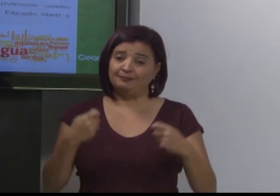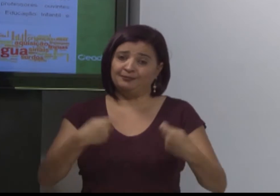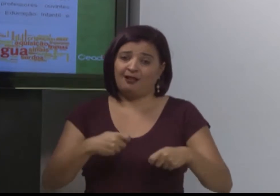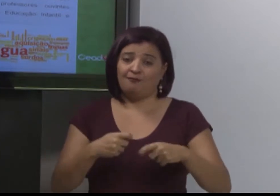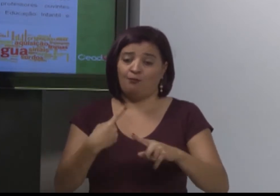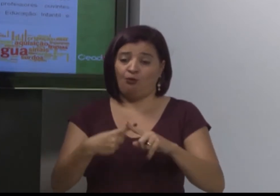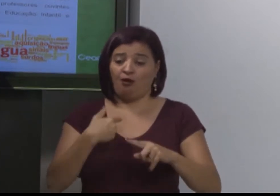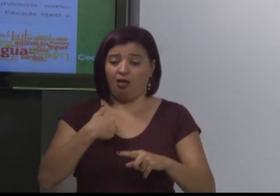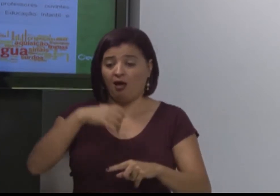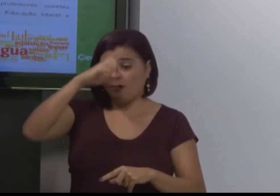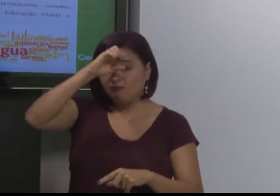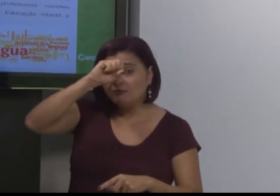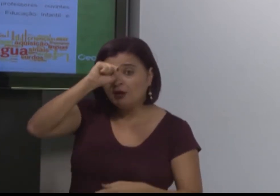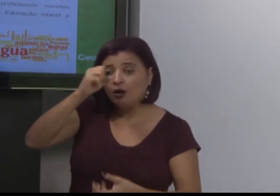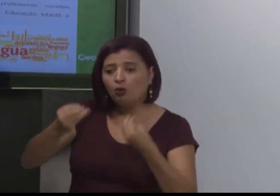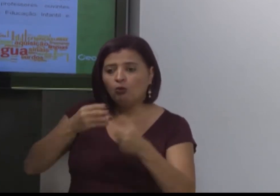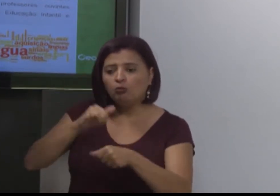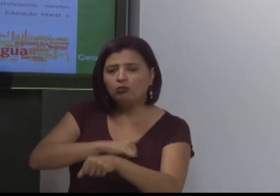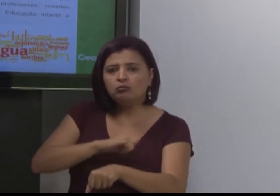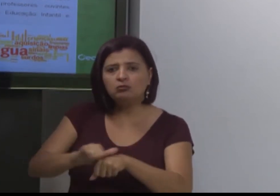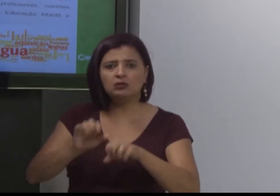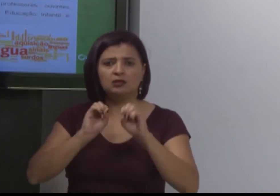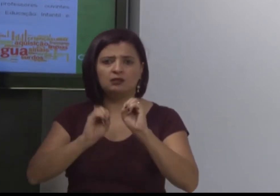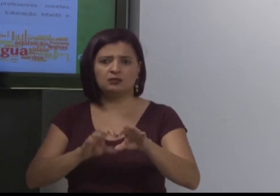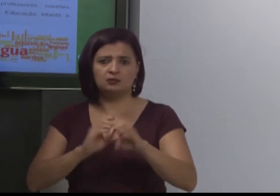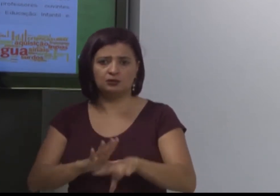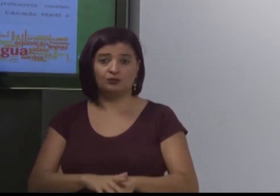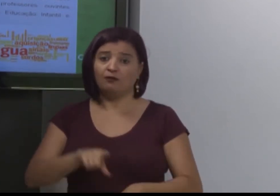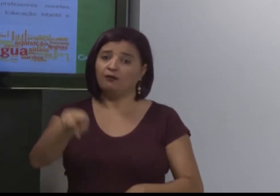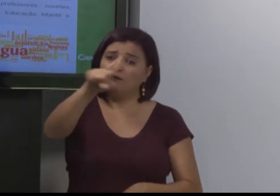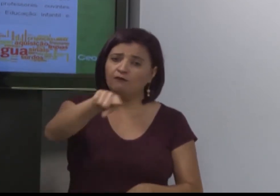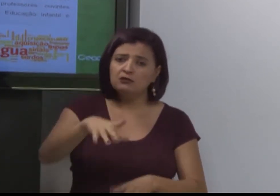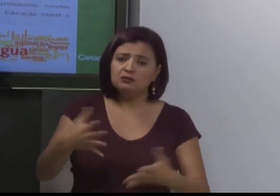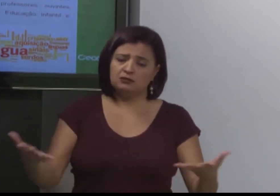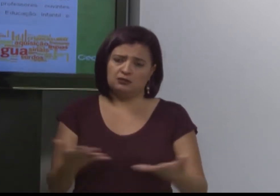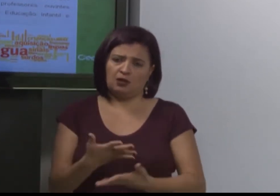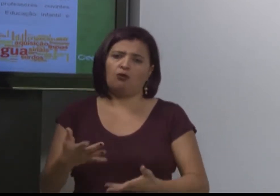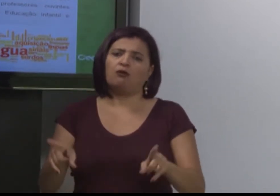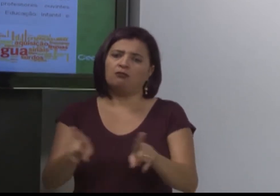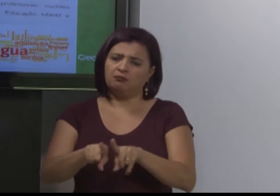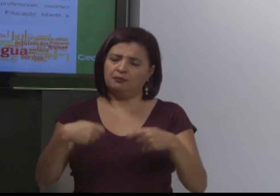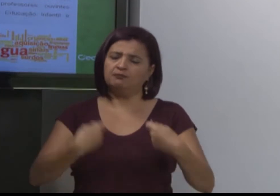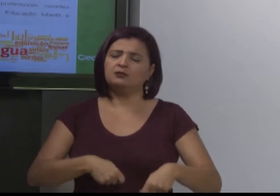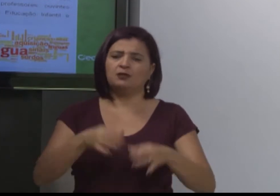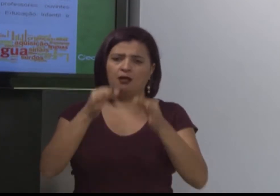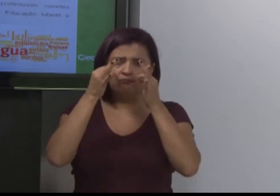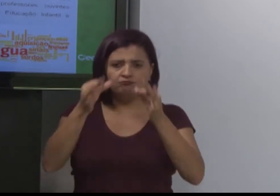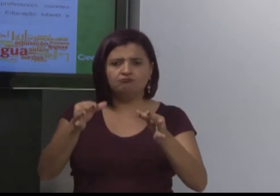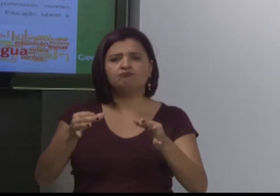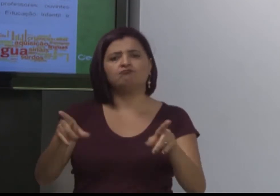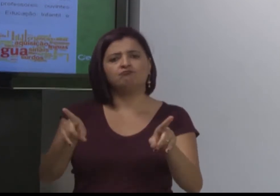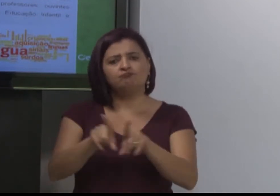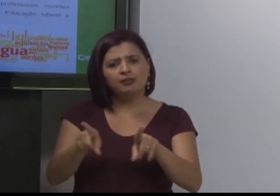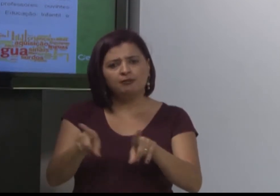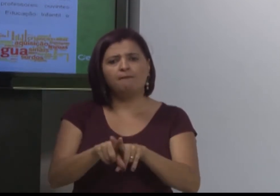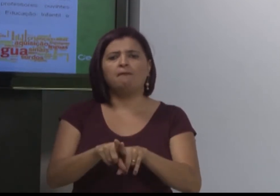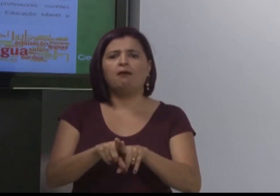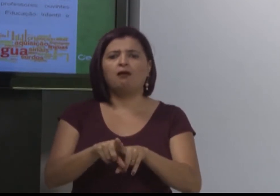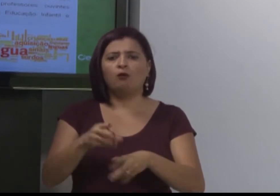um processo. E é necessário que haja o aprendizado de estratégias de ensino. Por